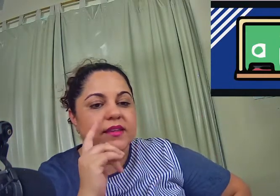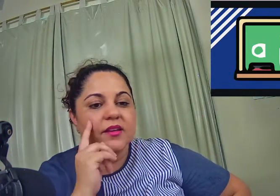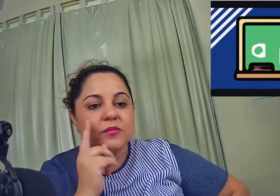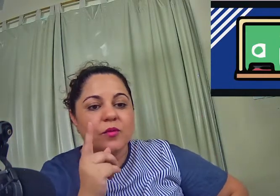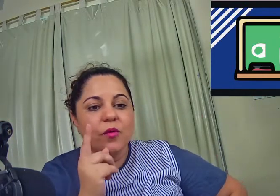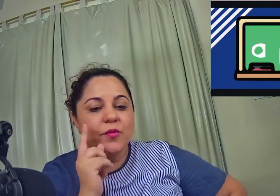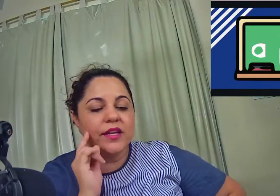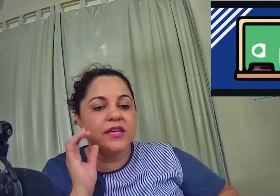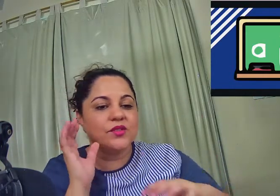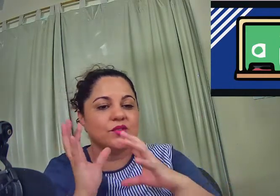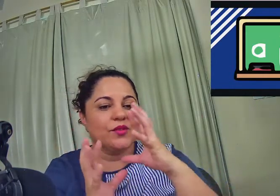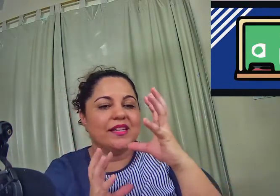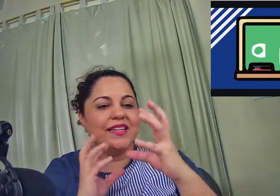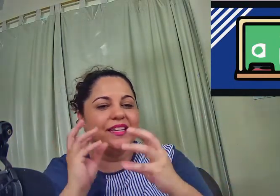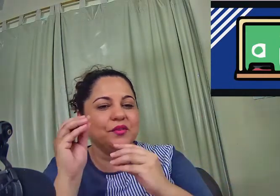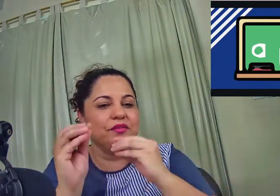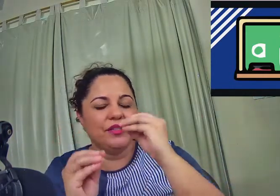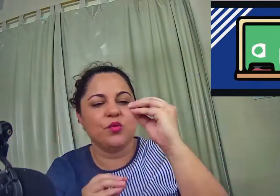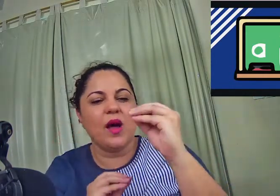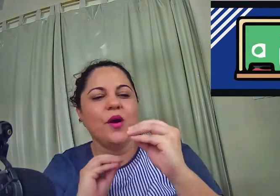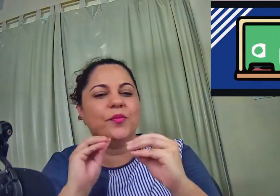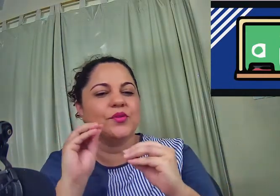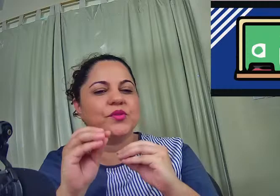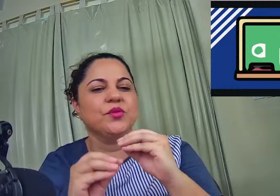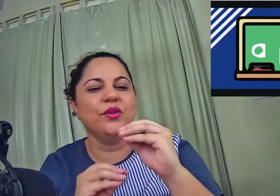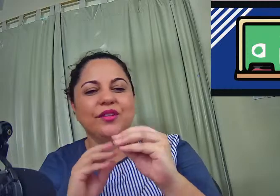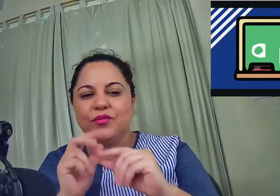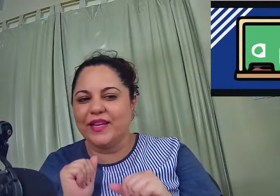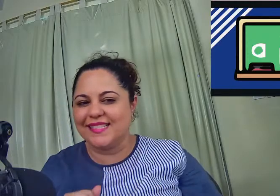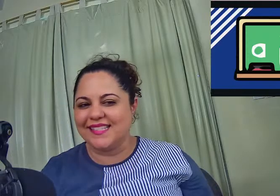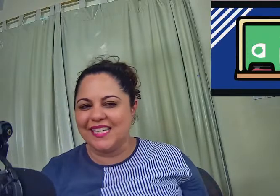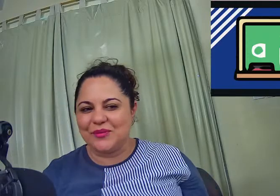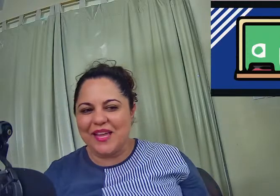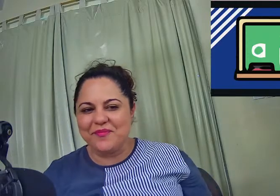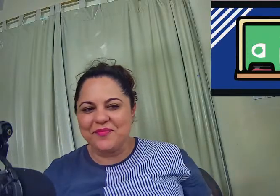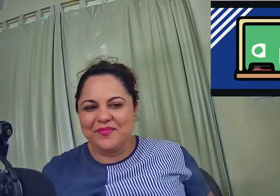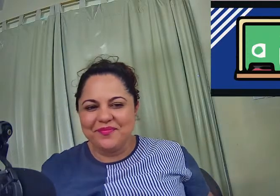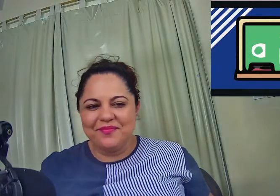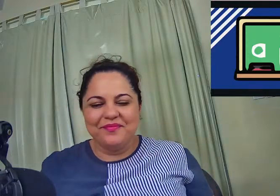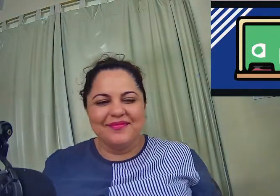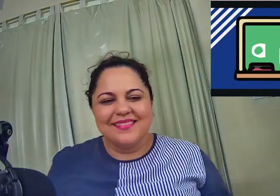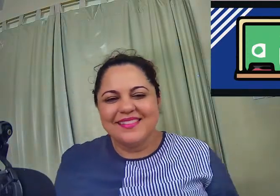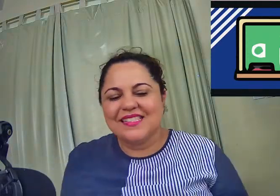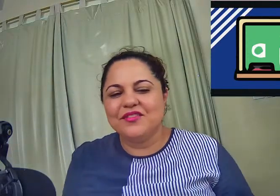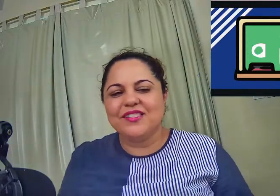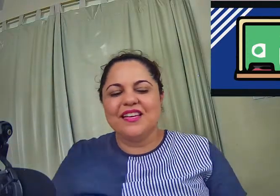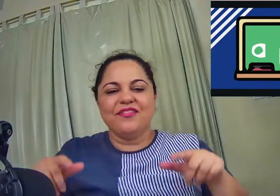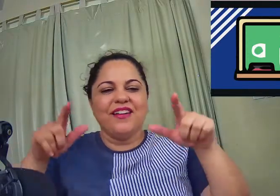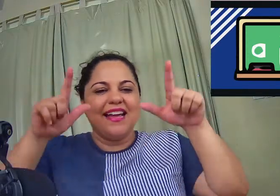Então, como que isso daí no visual para o surdo influencia, né? Se você